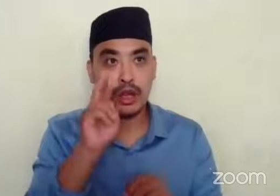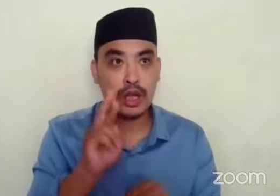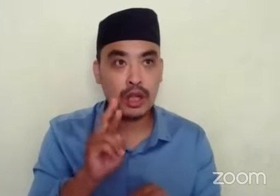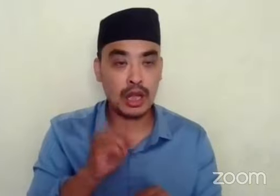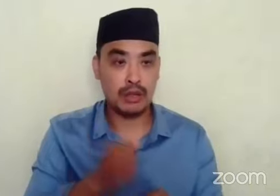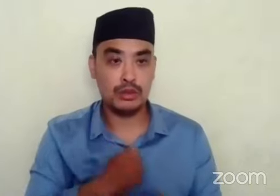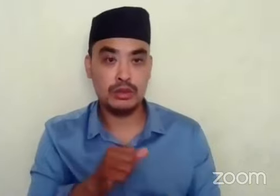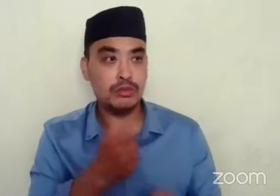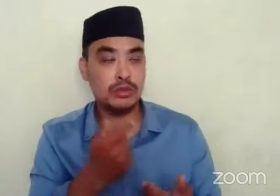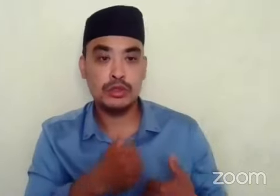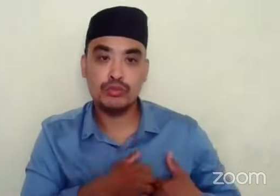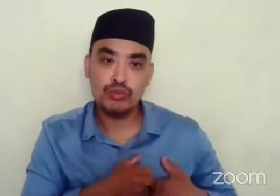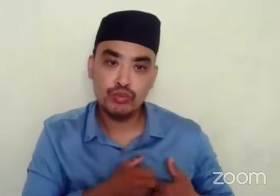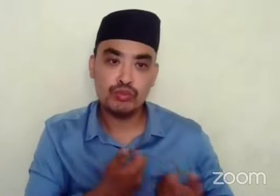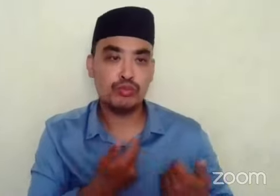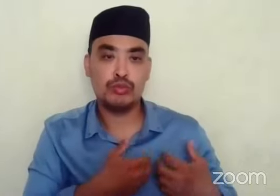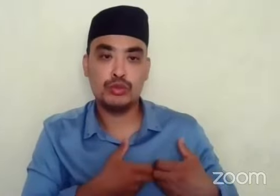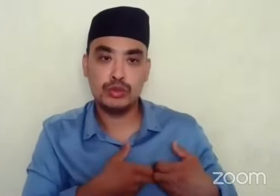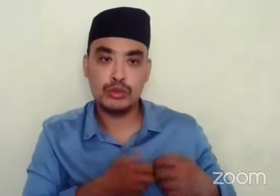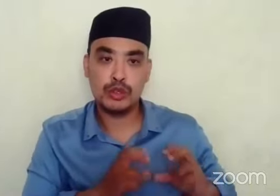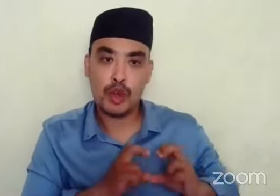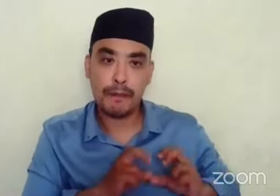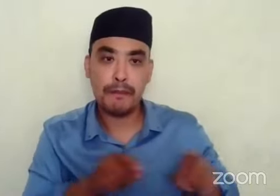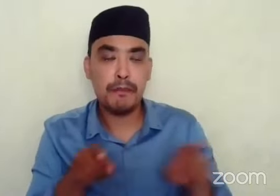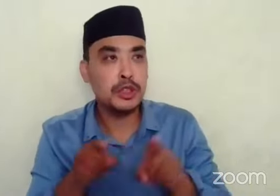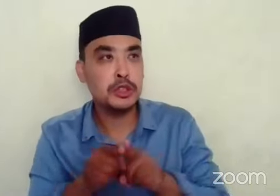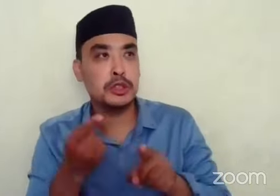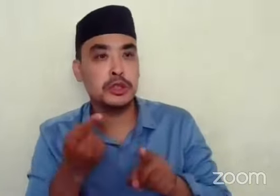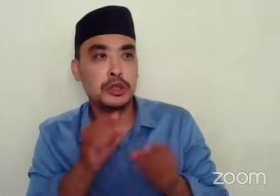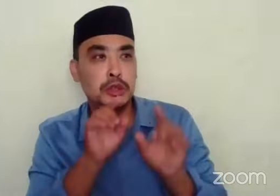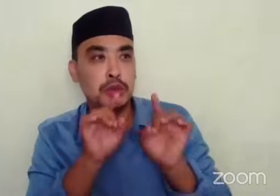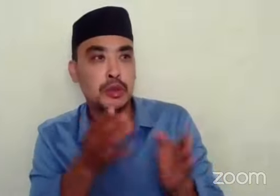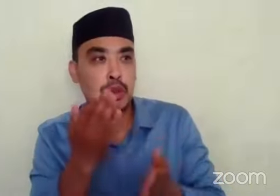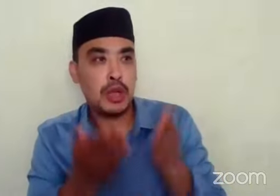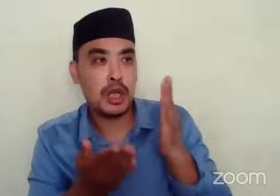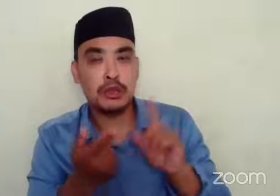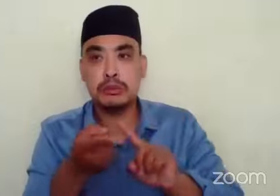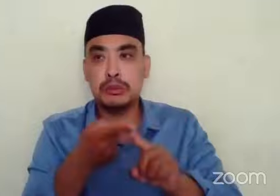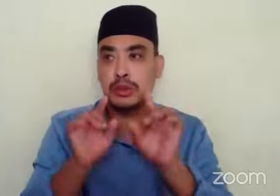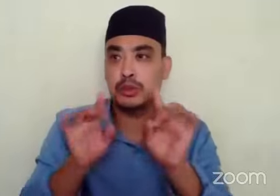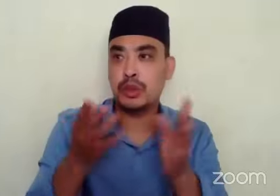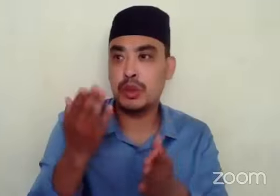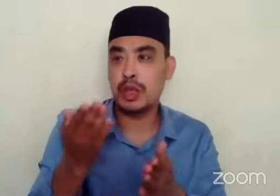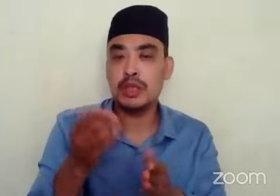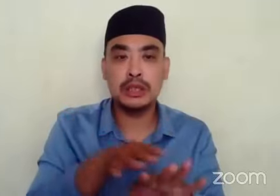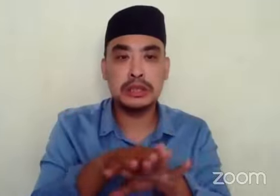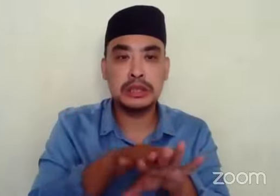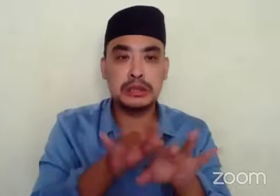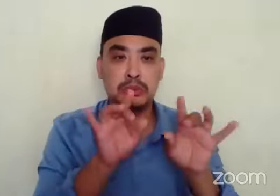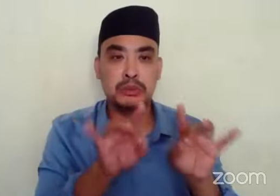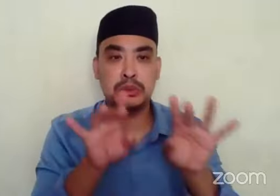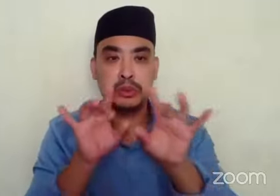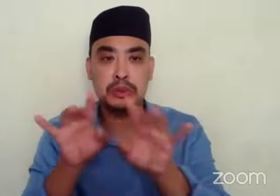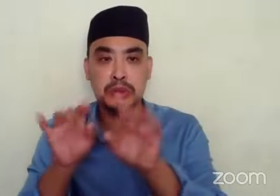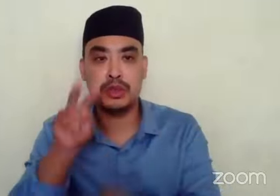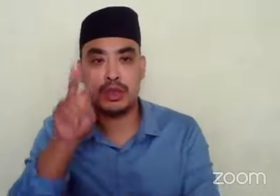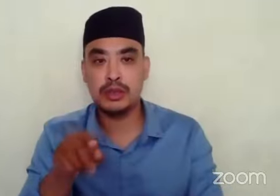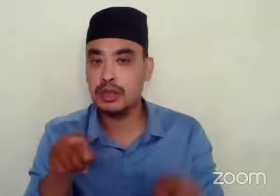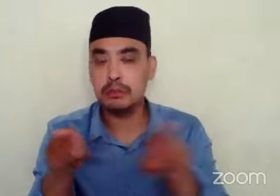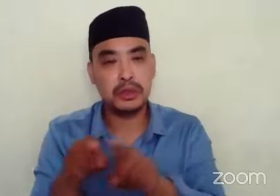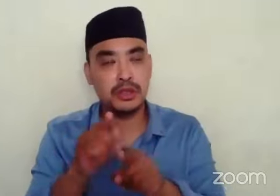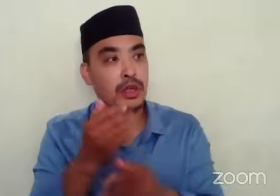आफ्नो प्रेमी प्रेमिका भइरहेको व्यक्तिहरूले पनि मलाई छोड्छन् होला, कतिपय छोडेको अवस्थाहरू पनि छ होइन, अपाङ्गता भएकै कारणले